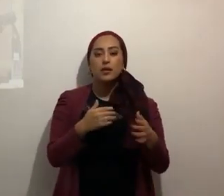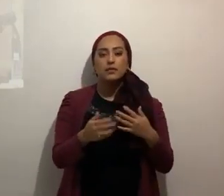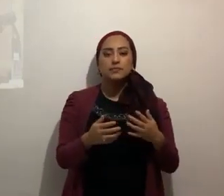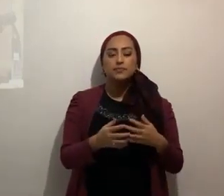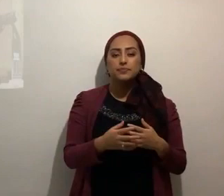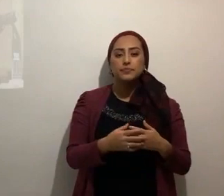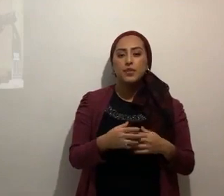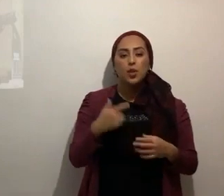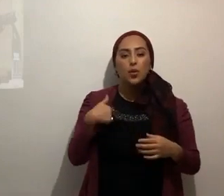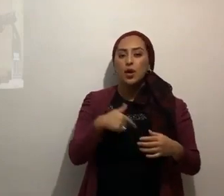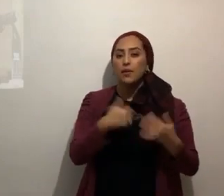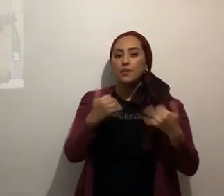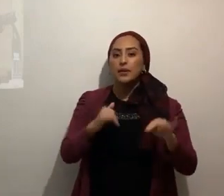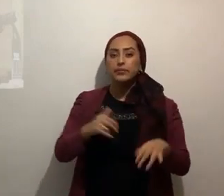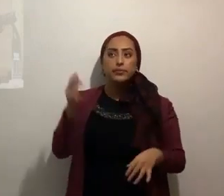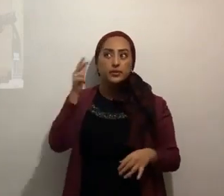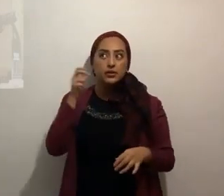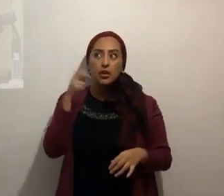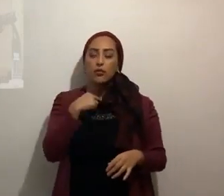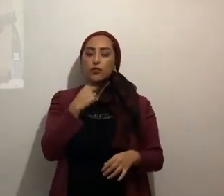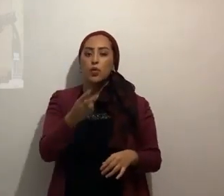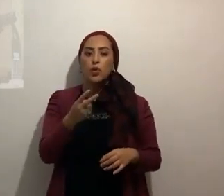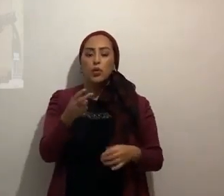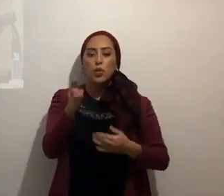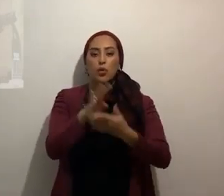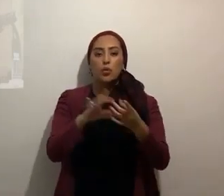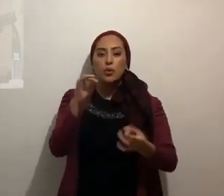no dejamos de oír la voz del Ruach HaKodesh.